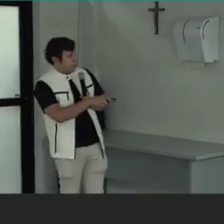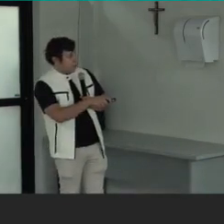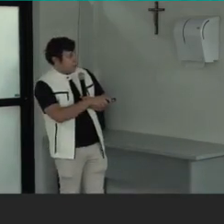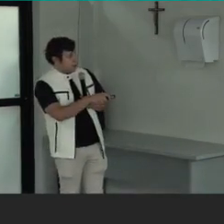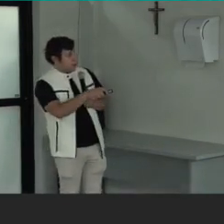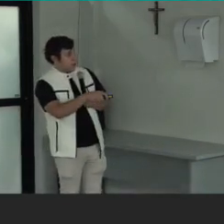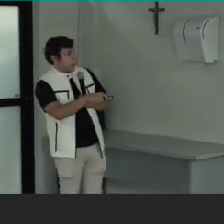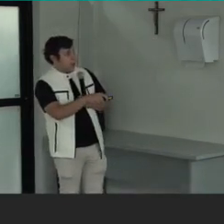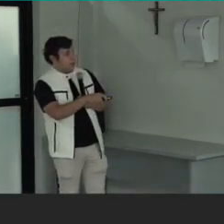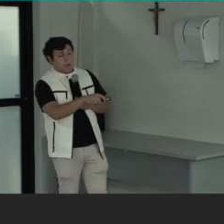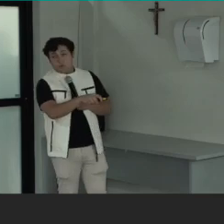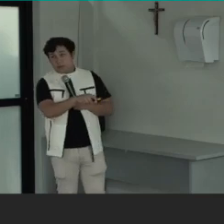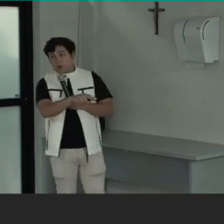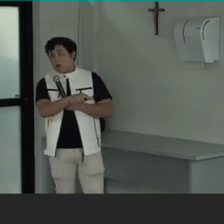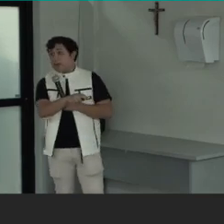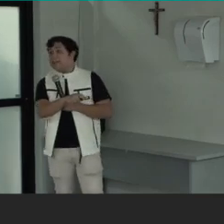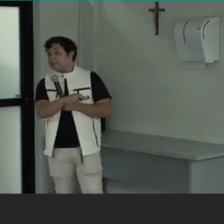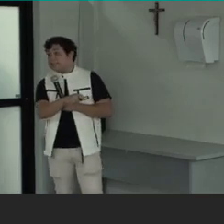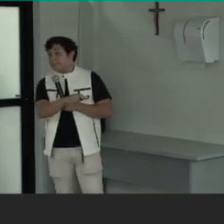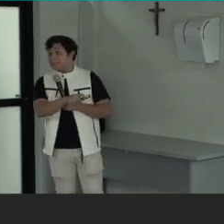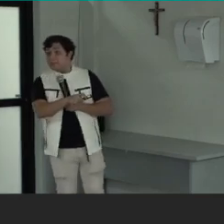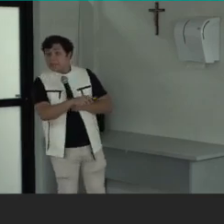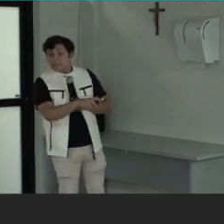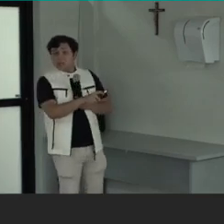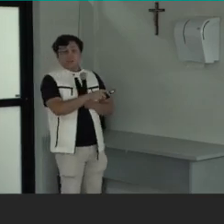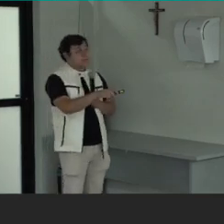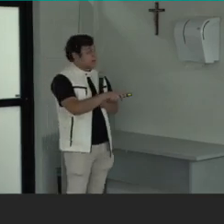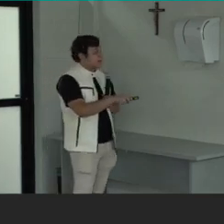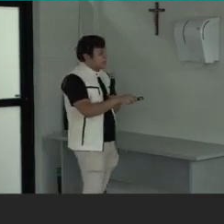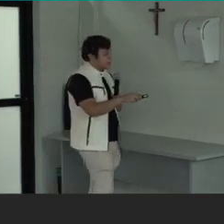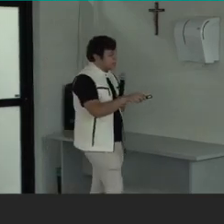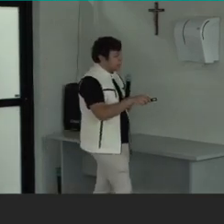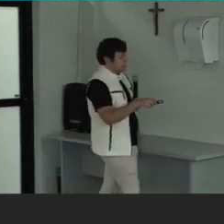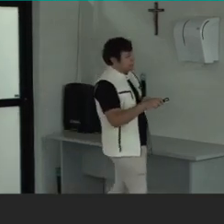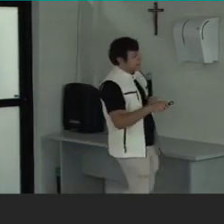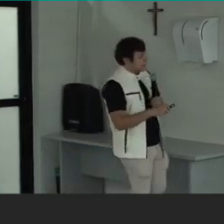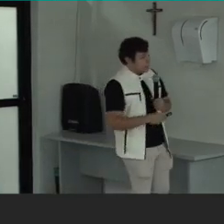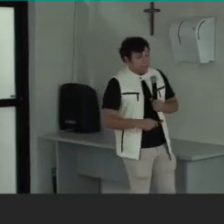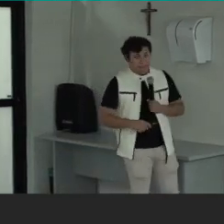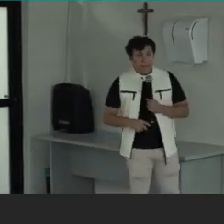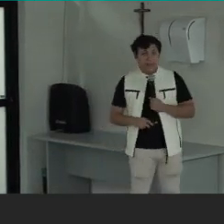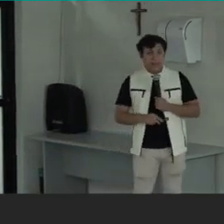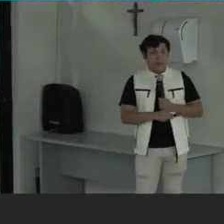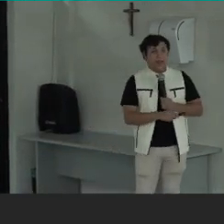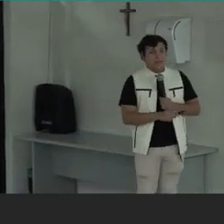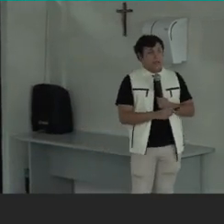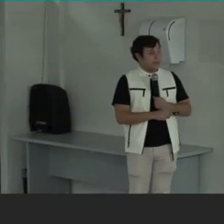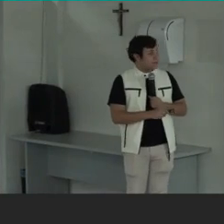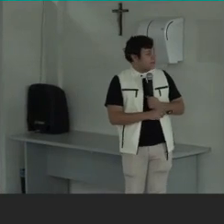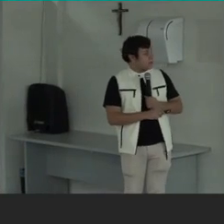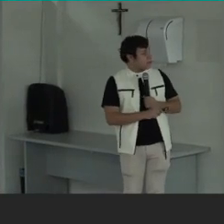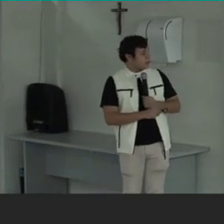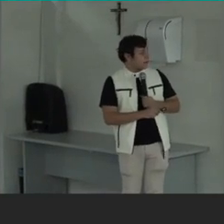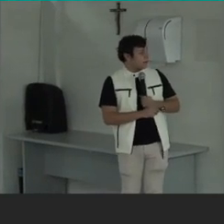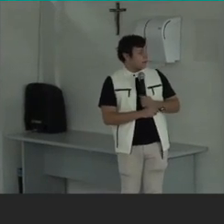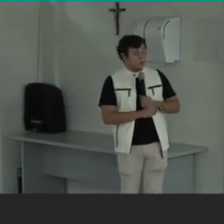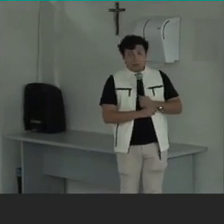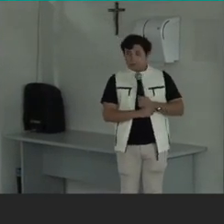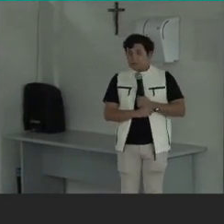rehabilitador y hay el modelo oralista. Estos dos paradigmas quieren decir que de aquí en el médico rehabilitador es